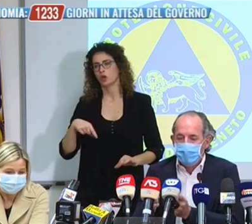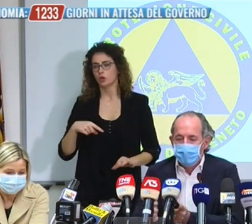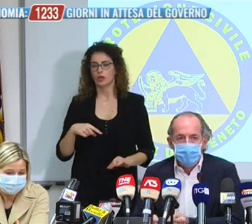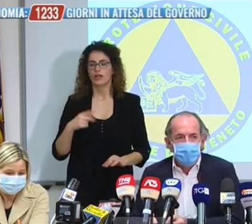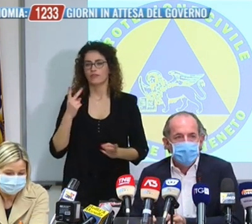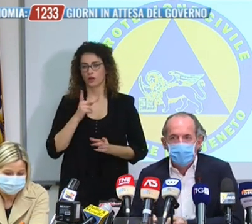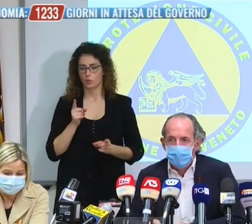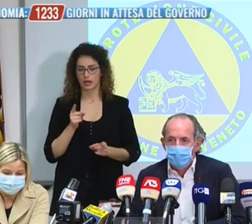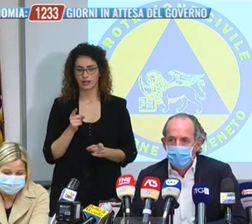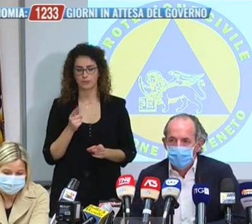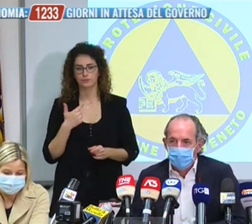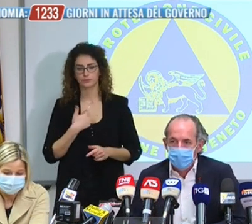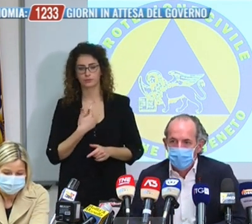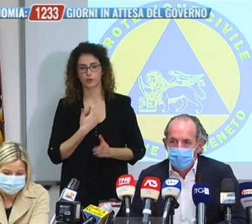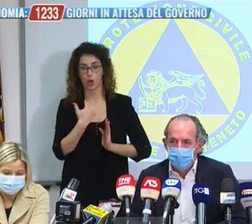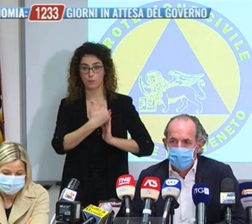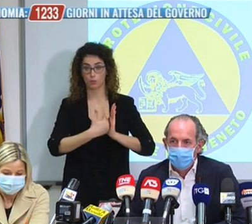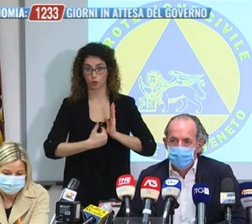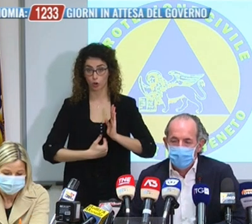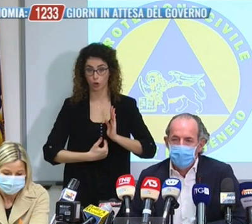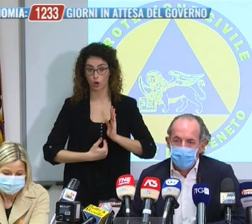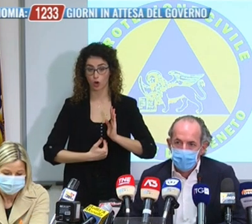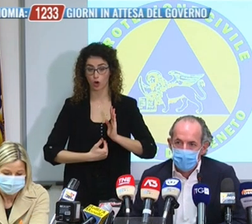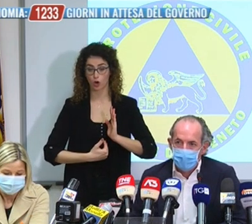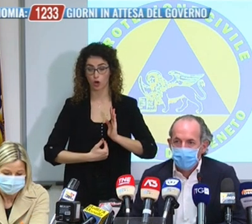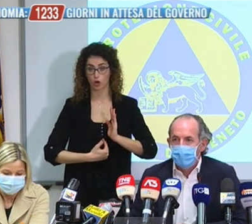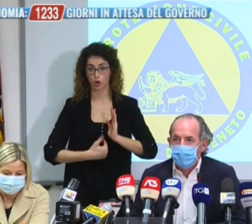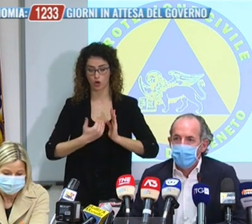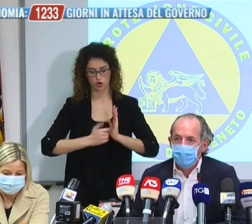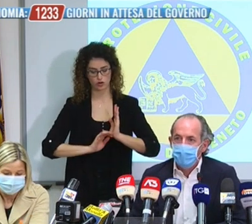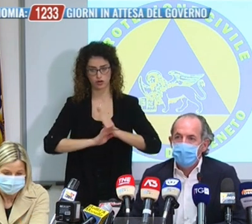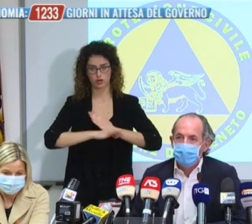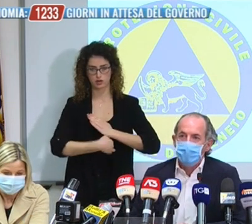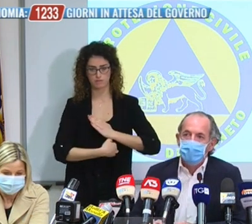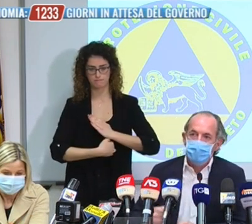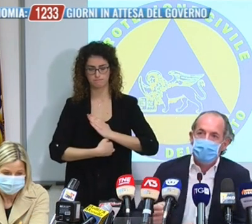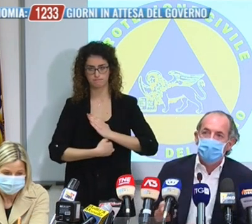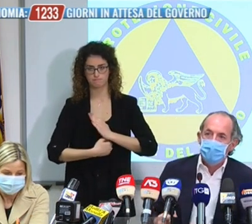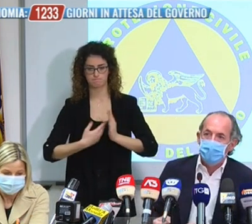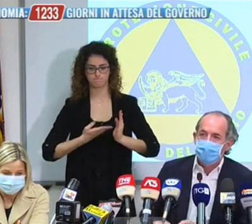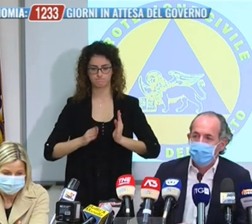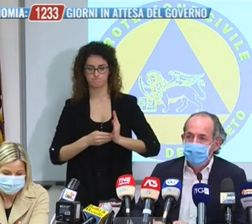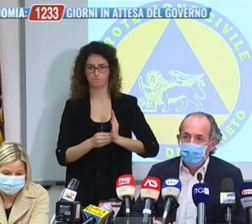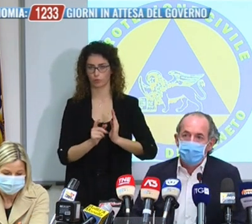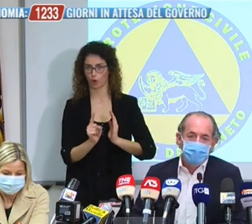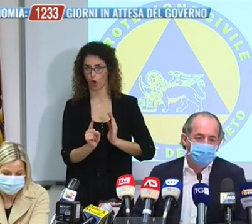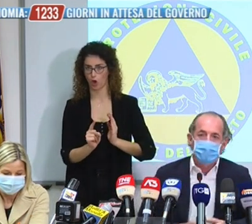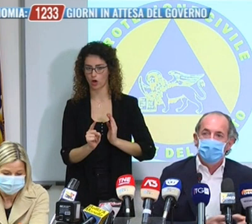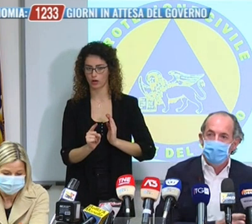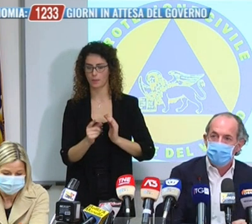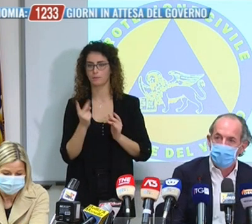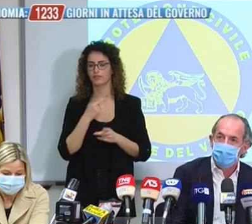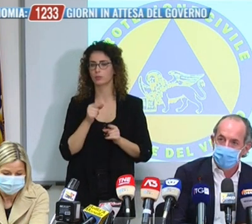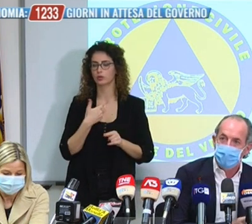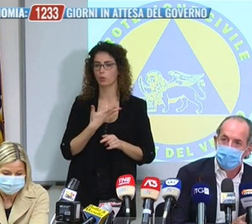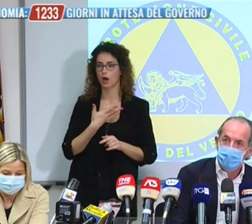possiamo vincolare un protocollo, diciamo ferreo, che magari non va bene a chi vorrebbe avere più libertà, è altrettanto vero che non